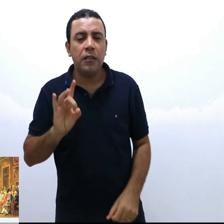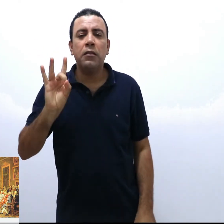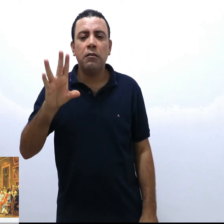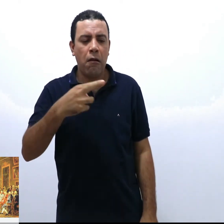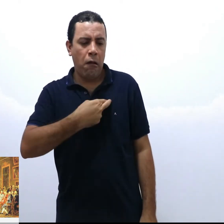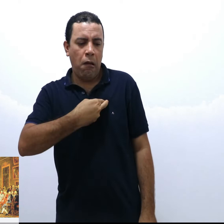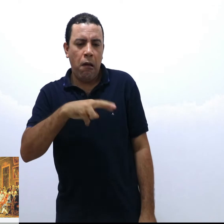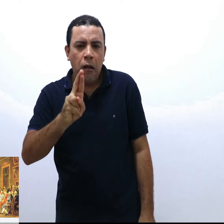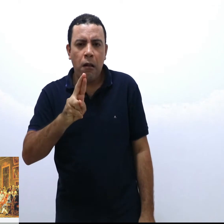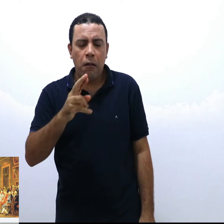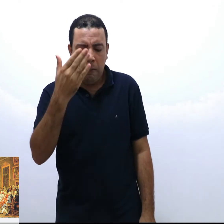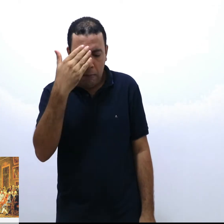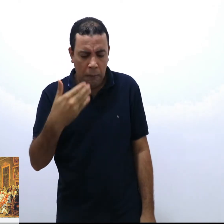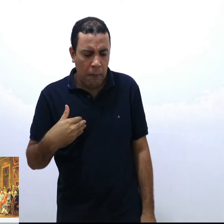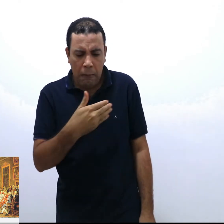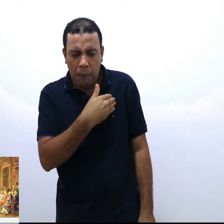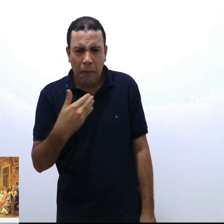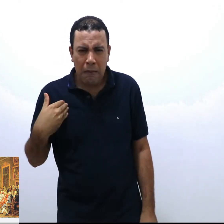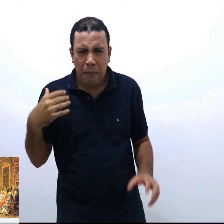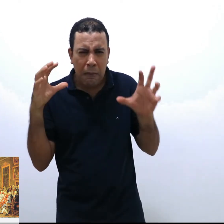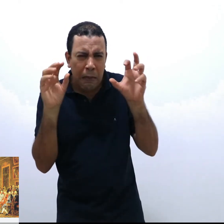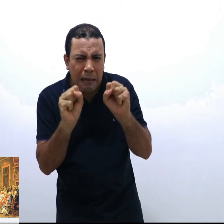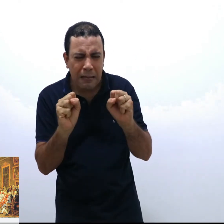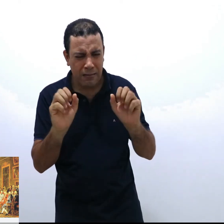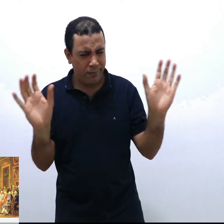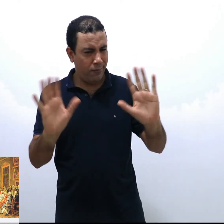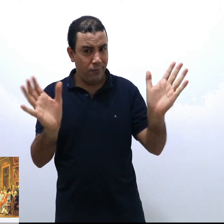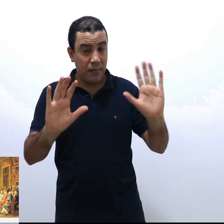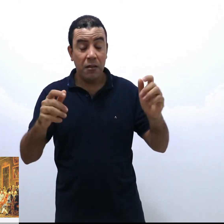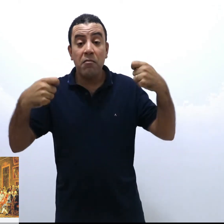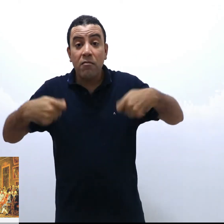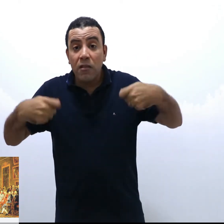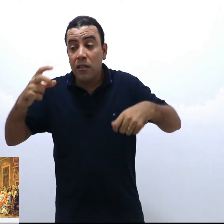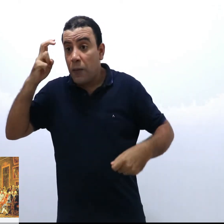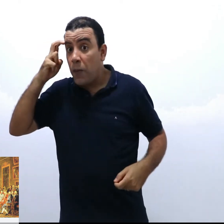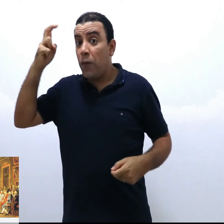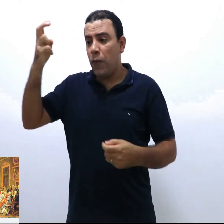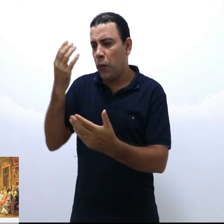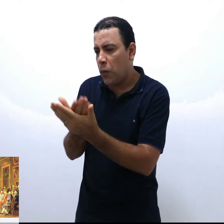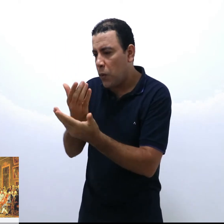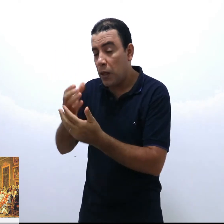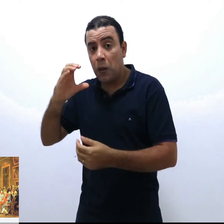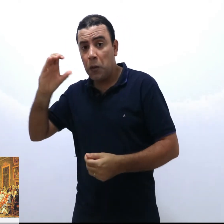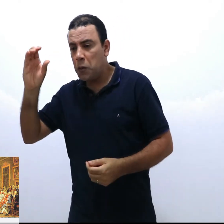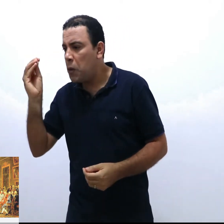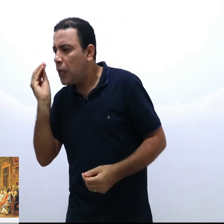se dizia que o iluminismo era para evitar apenas a escuridão da religião, estudar